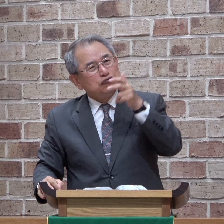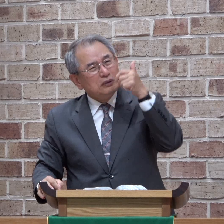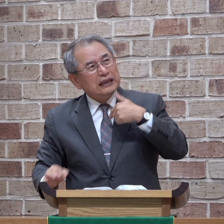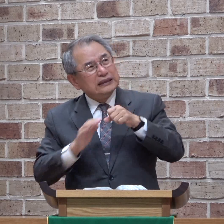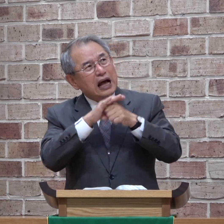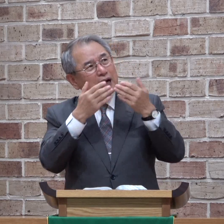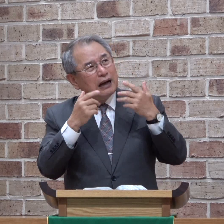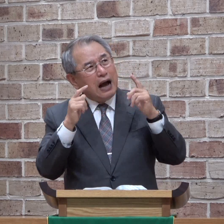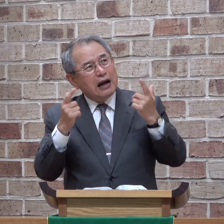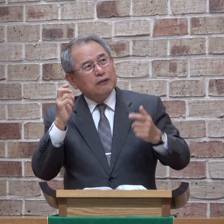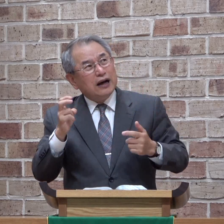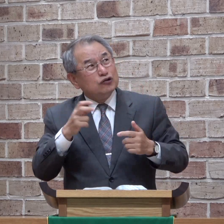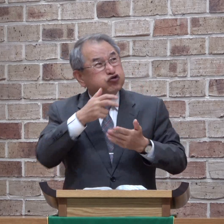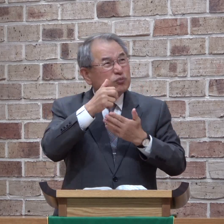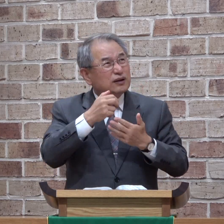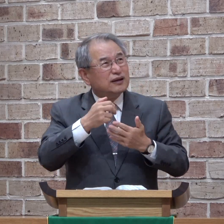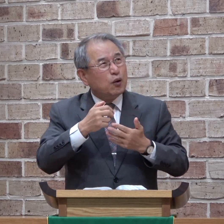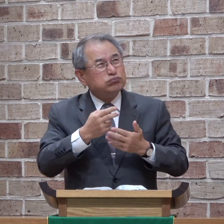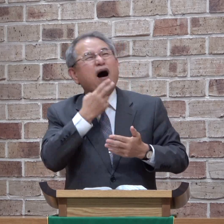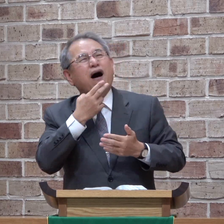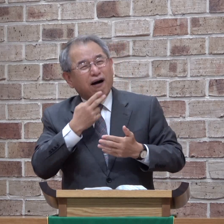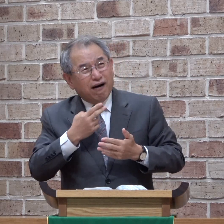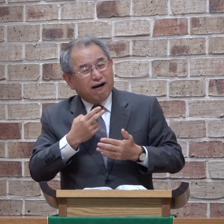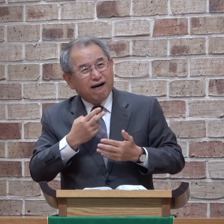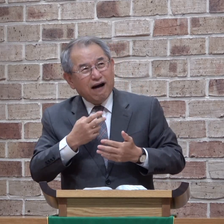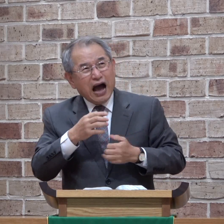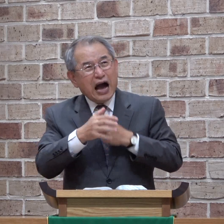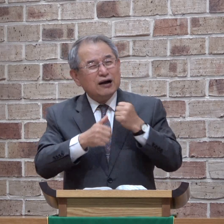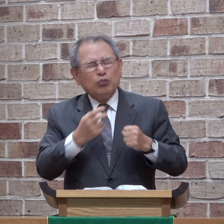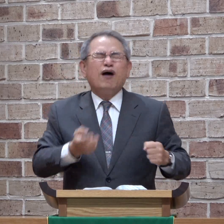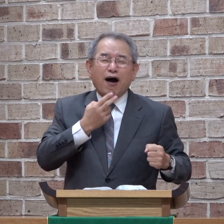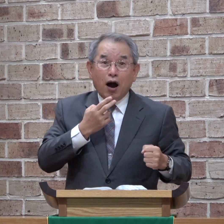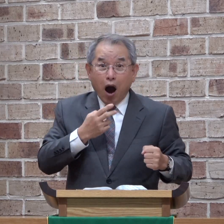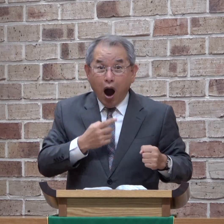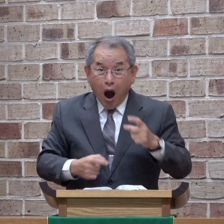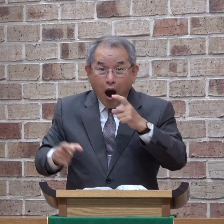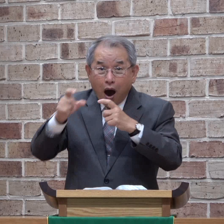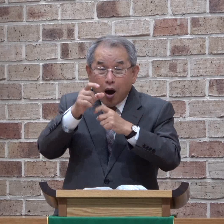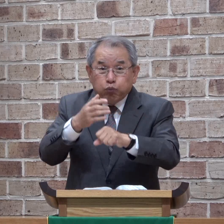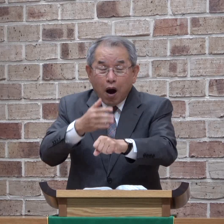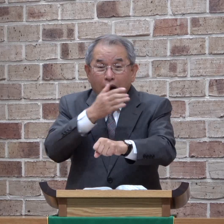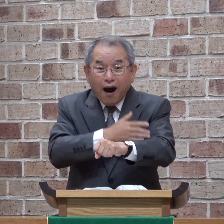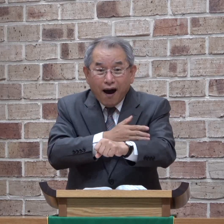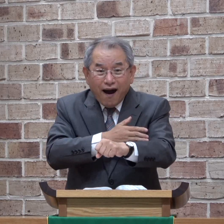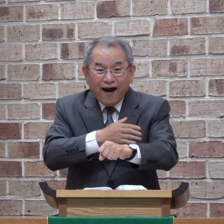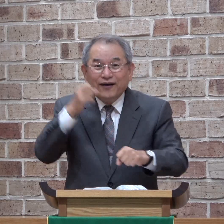주님 나를 사랑하지 않나 봐. 주님은 없나 봐. 하나님 안 계신가 봐. 과장하지 마시고